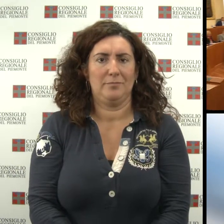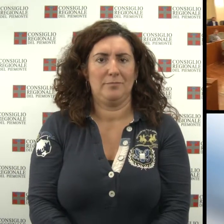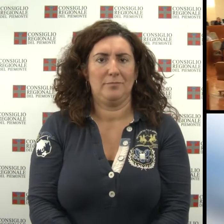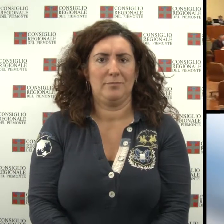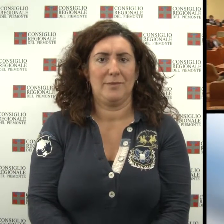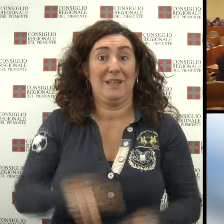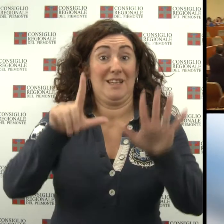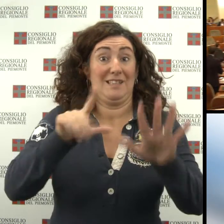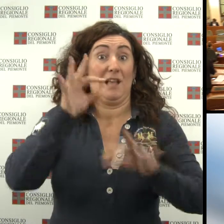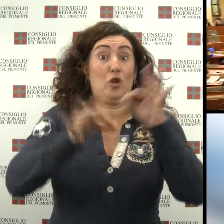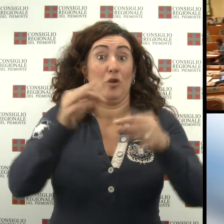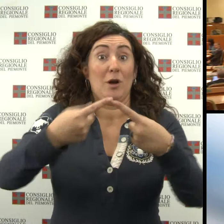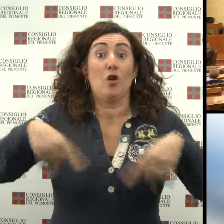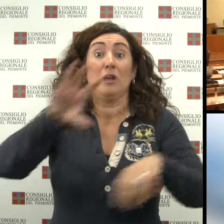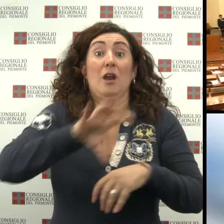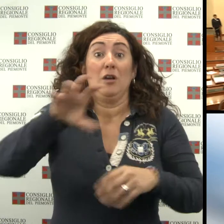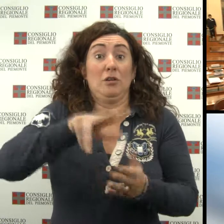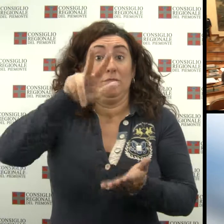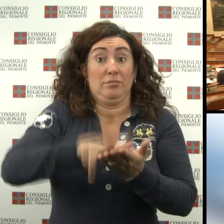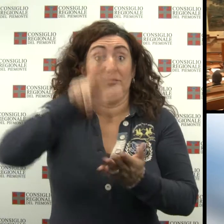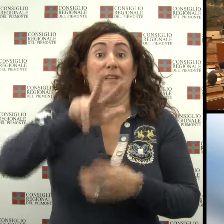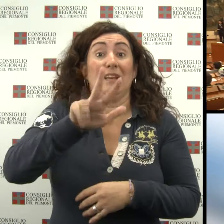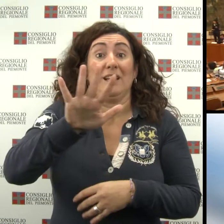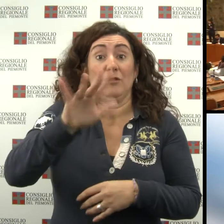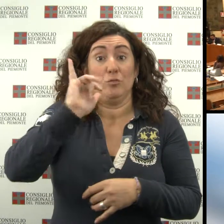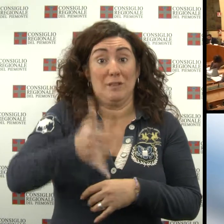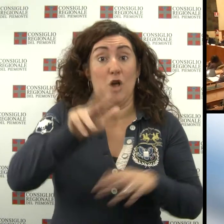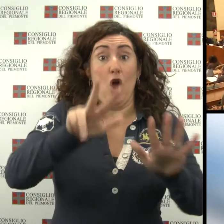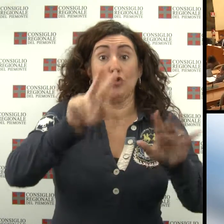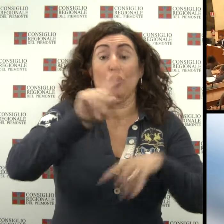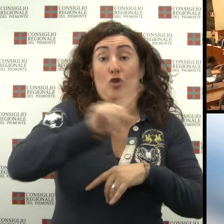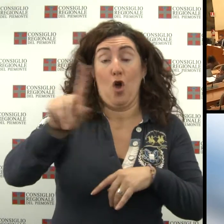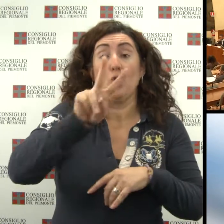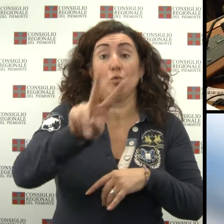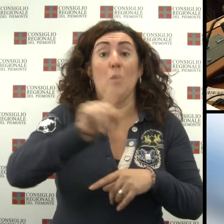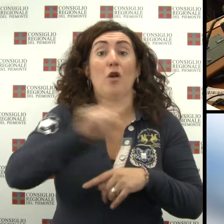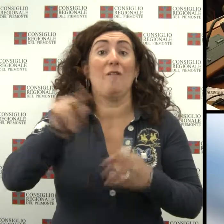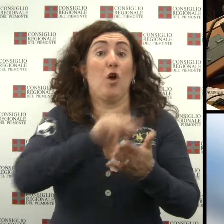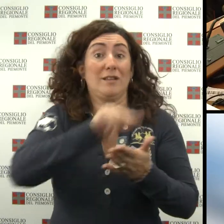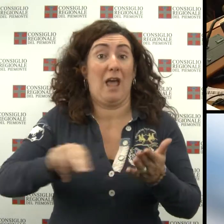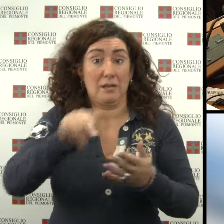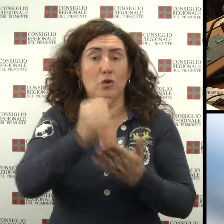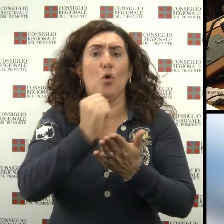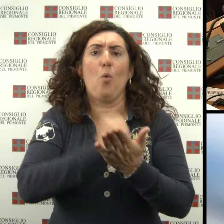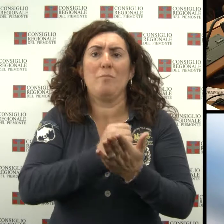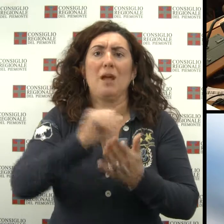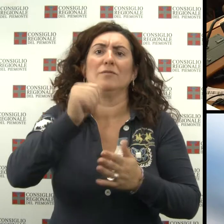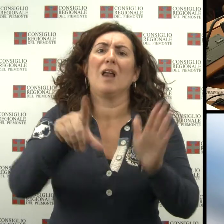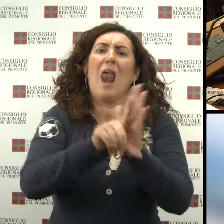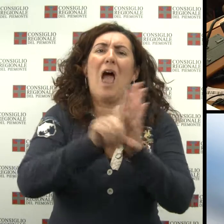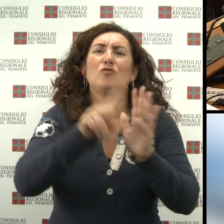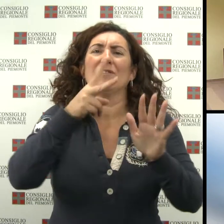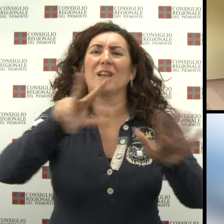Nella seduta del 7 ottobre il Consiglio regionale ha approvato con 35 sì, 8 no e 2 non votanti un documento che analizza le criticità della legge